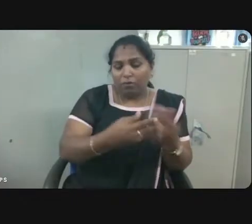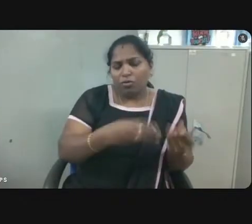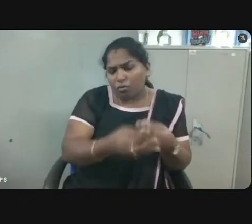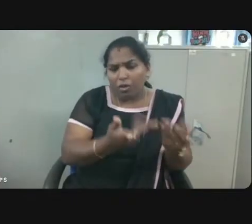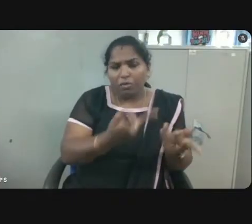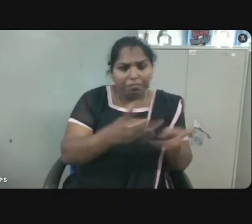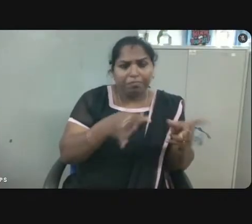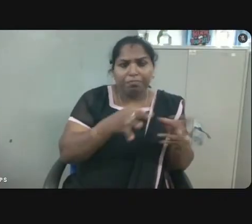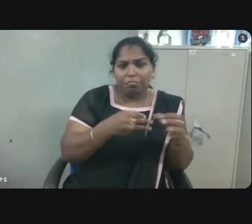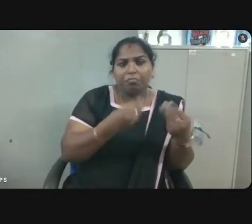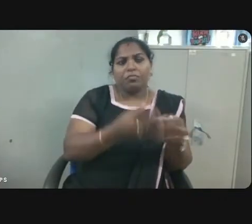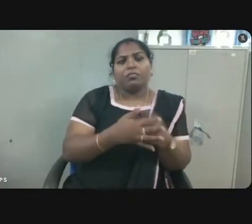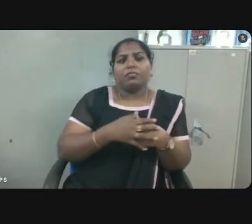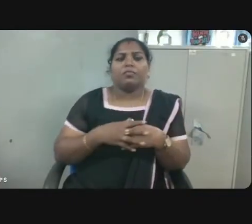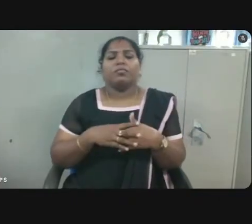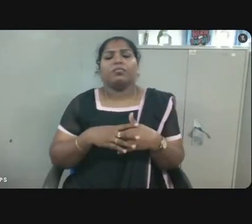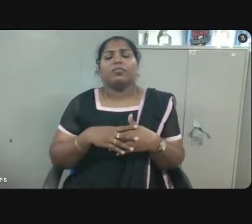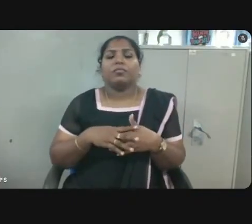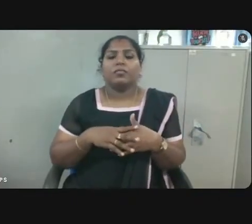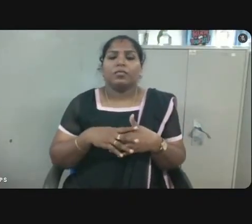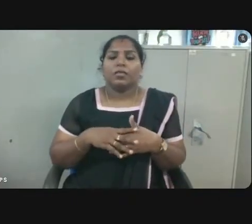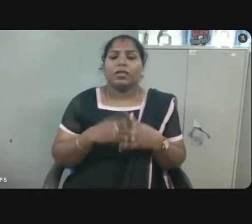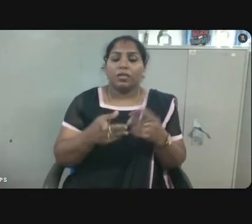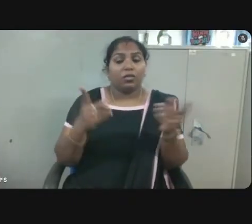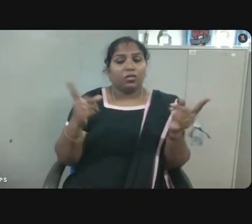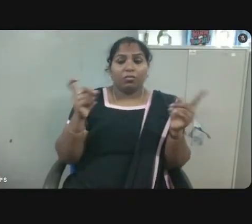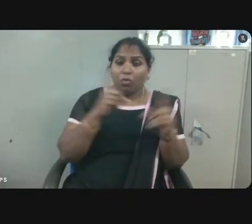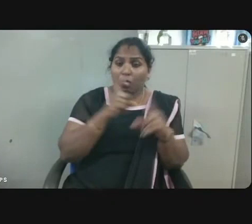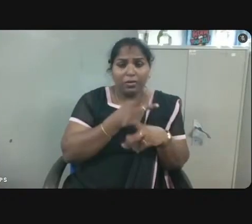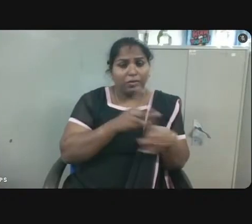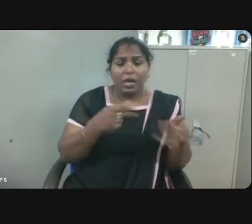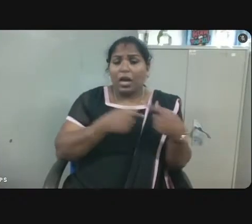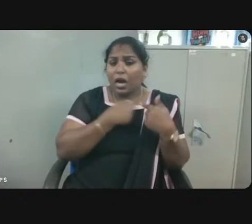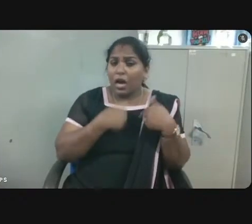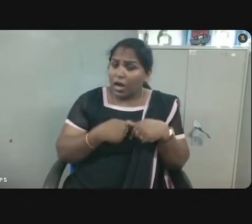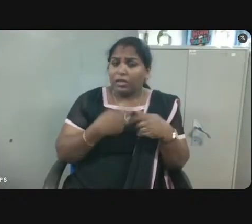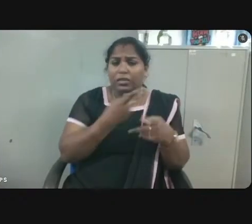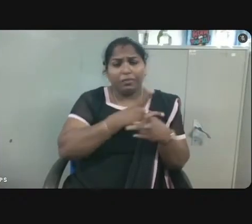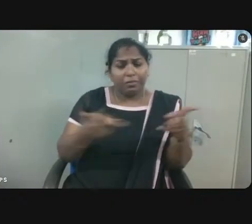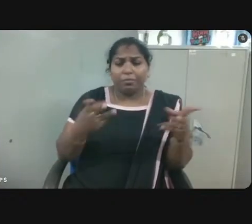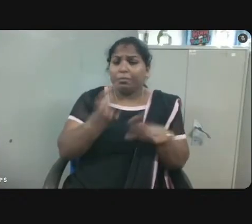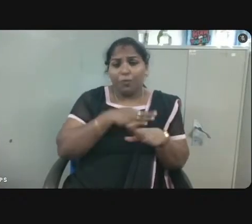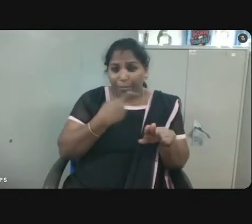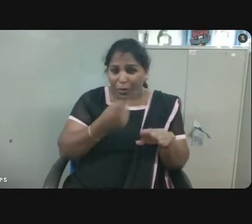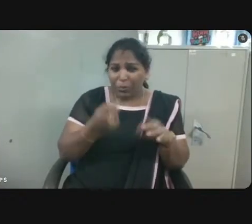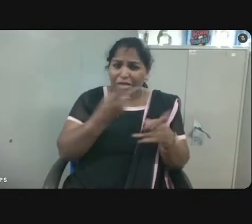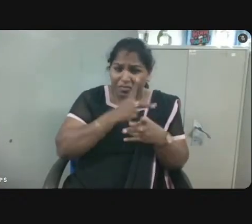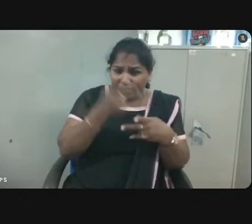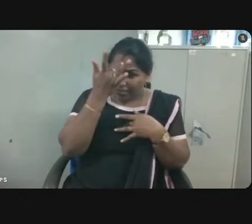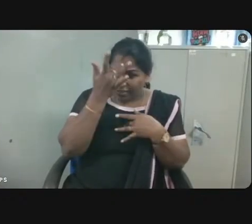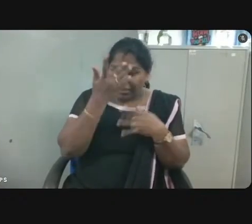പറഞ്ഞത്. ഇത് മാത്രമല്ല, ഇവർക്കുള്ള കോംപ്ലിക്കേഷൻസ് ആയിട്ട് ഹാർട്ടിന്റെ കാർഡിയോ മയോപ്പതി എന്ന് പറയും, ഹാർട്ടിന്റെ പമ്പിങ് പോകുന്നതിന് അത് പേര്